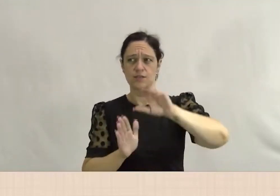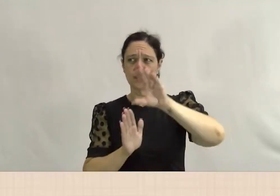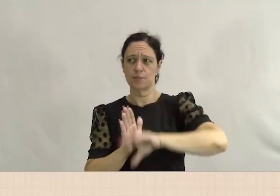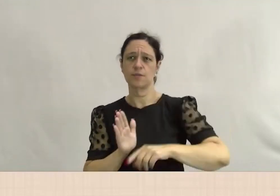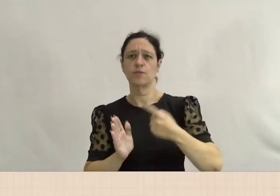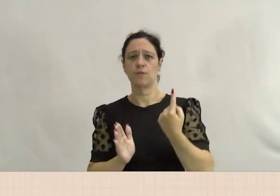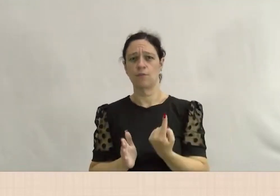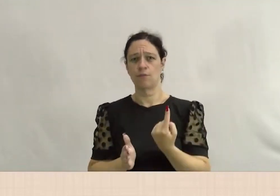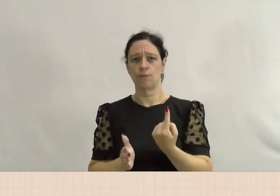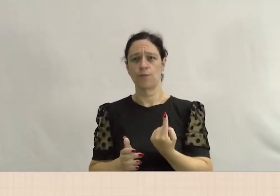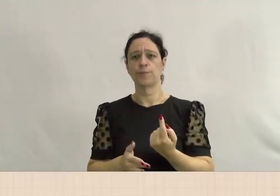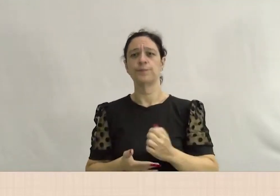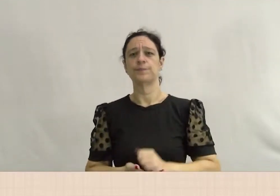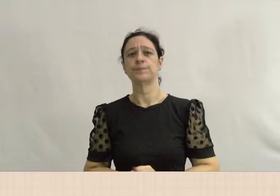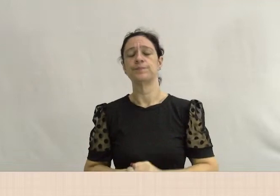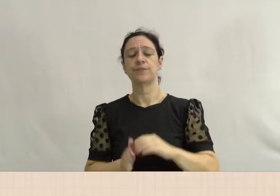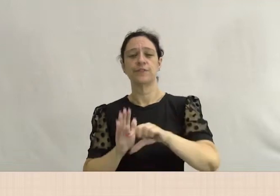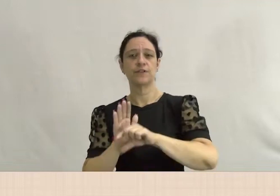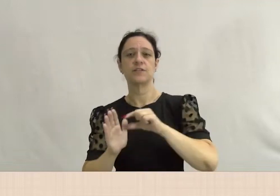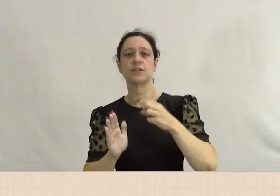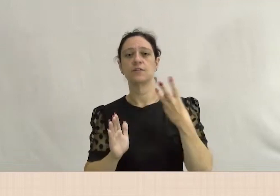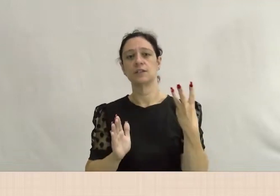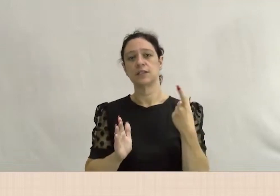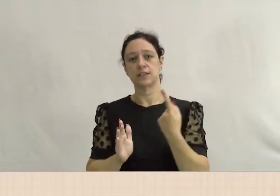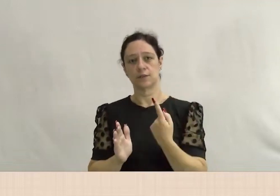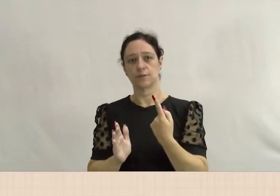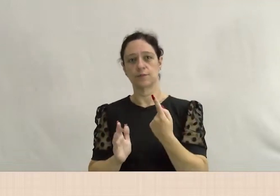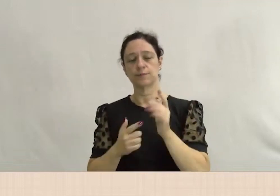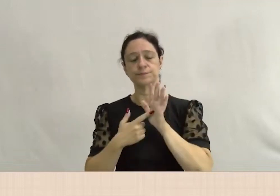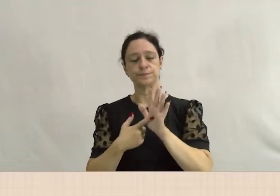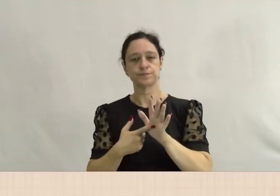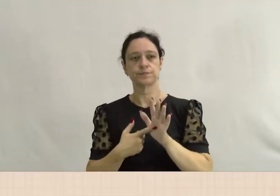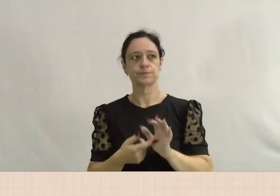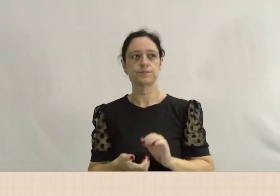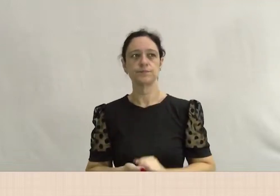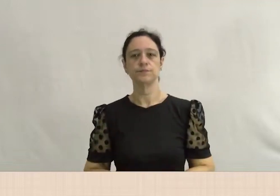1, versículo 31, como diz?